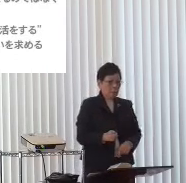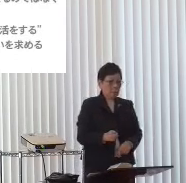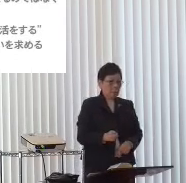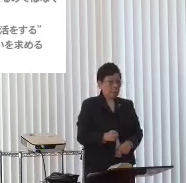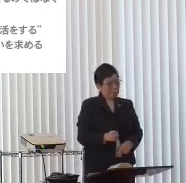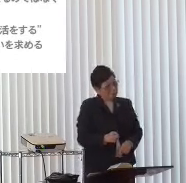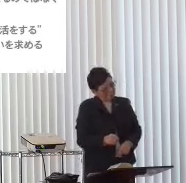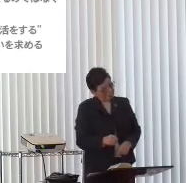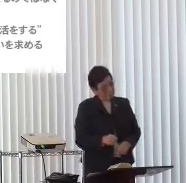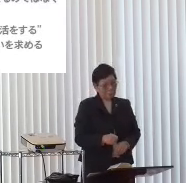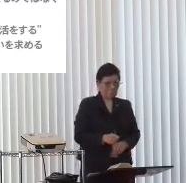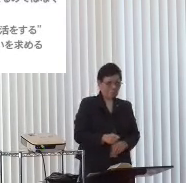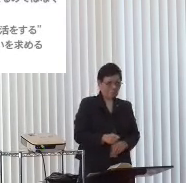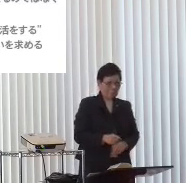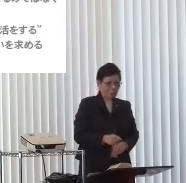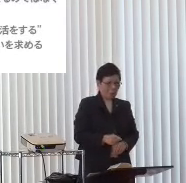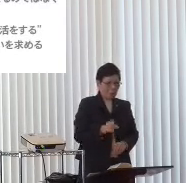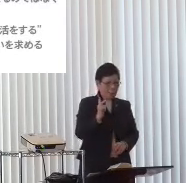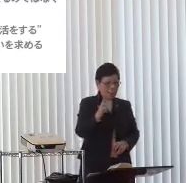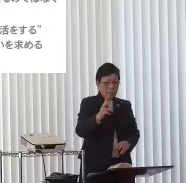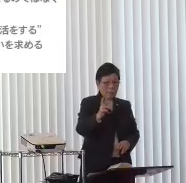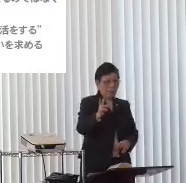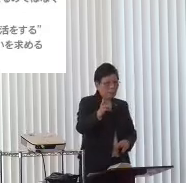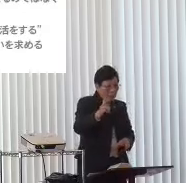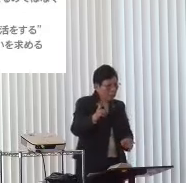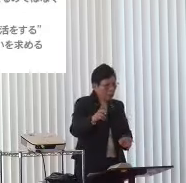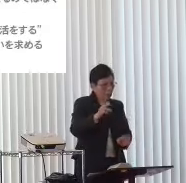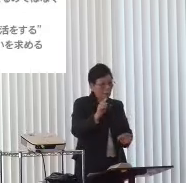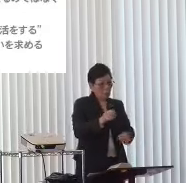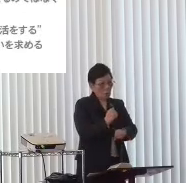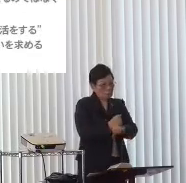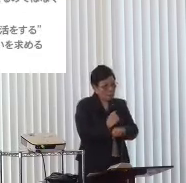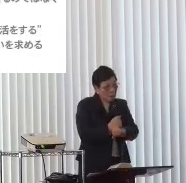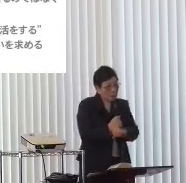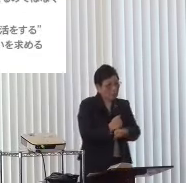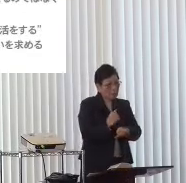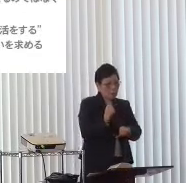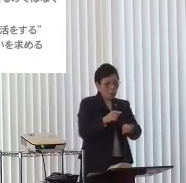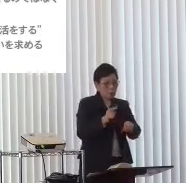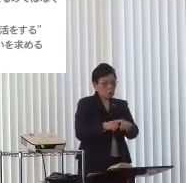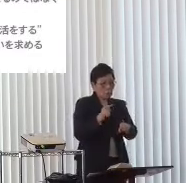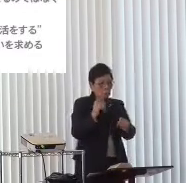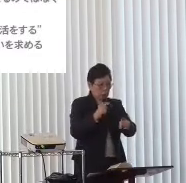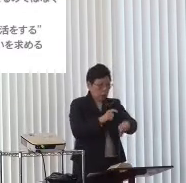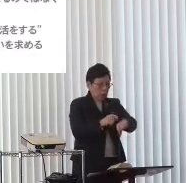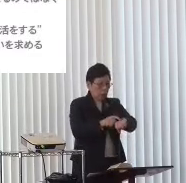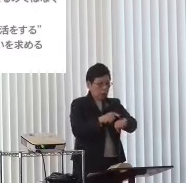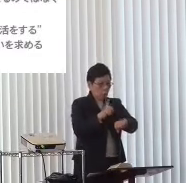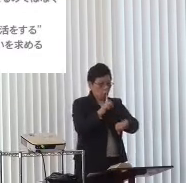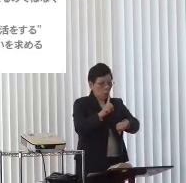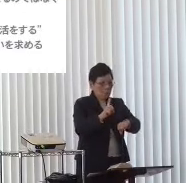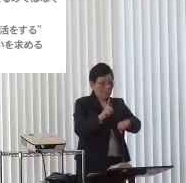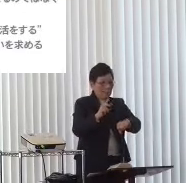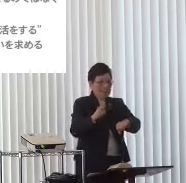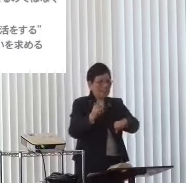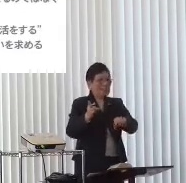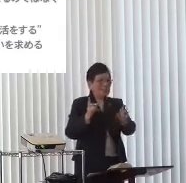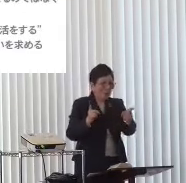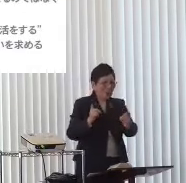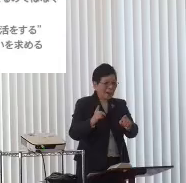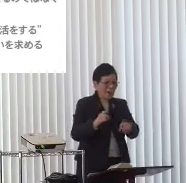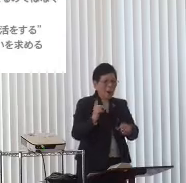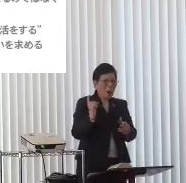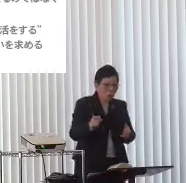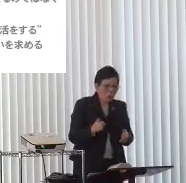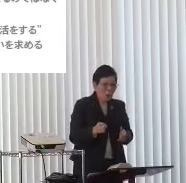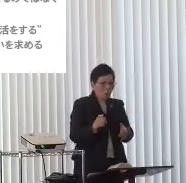ね、往復200キロ以上走って、でもその1秒の重さ、なんか話がどんどん逸れてますけども、何を言いた